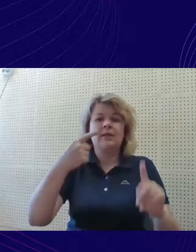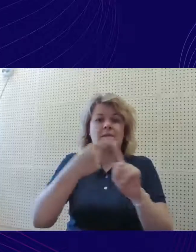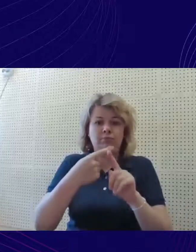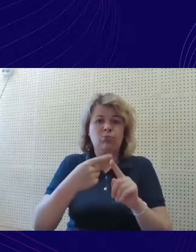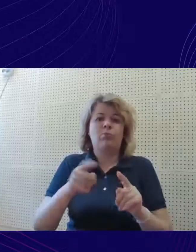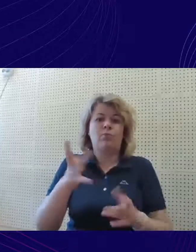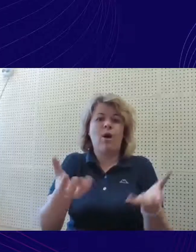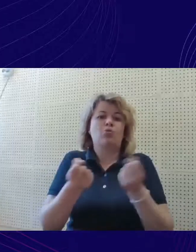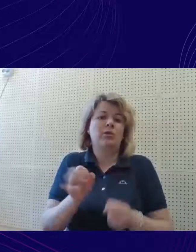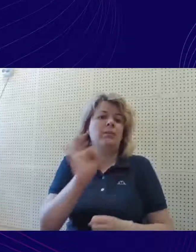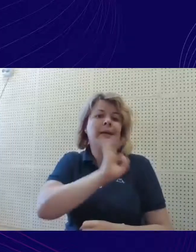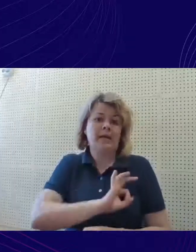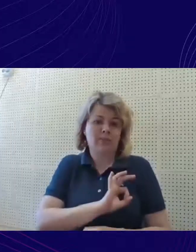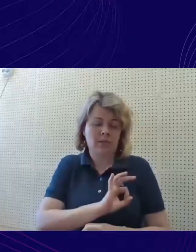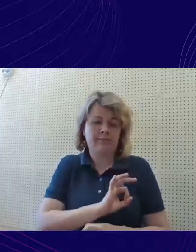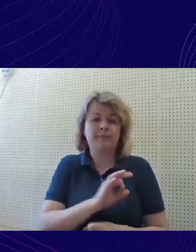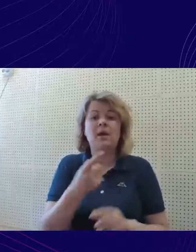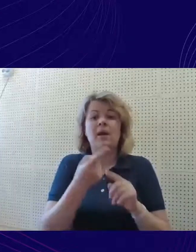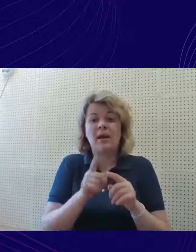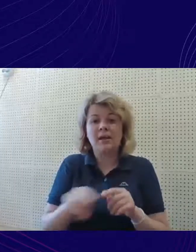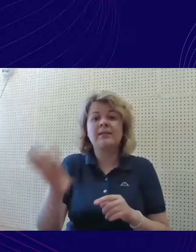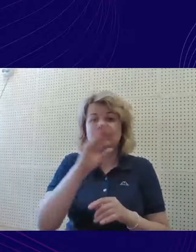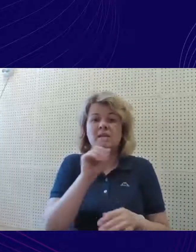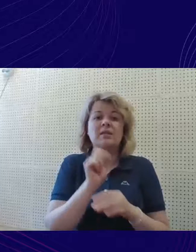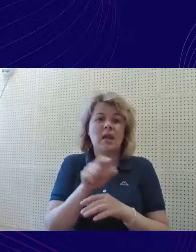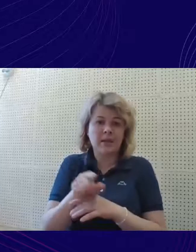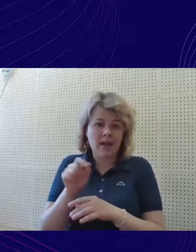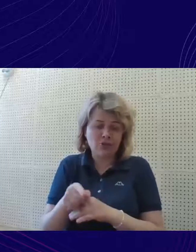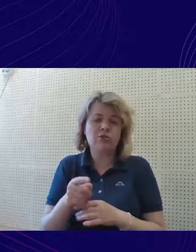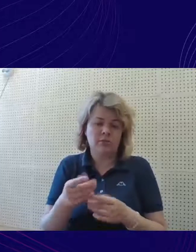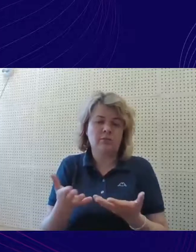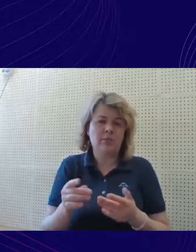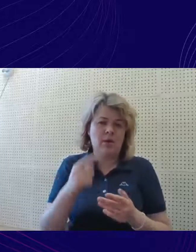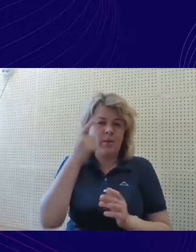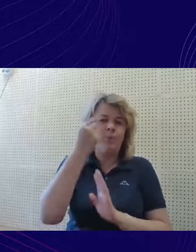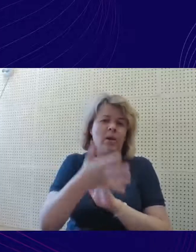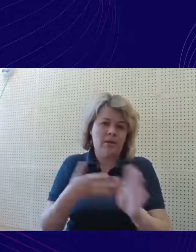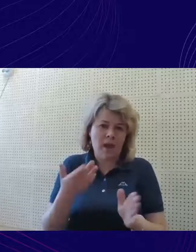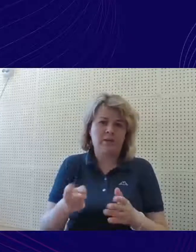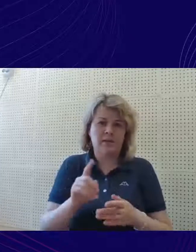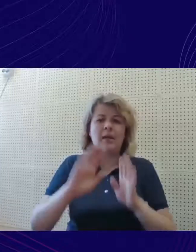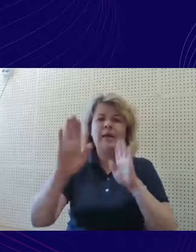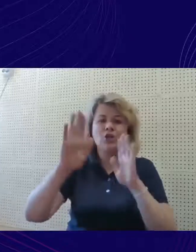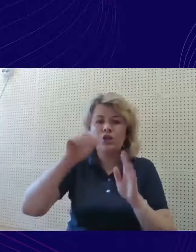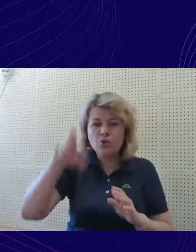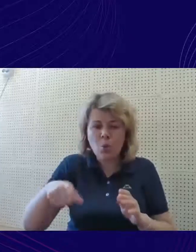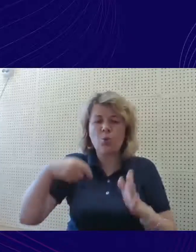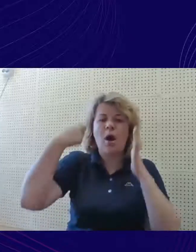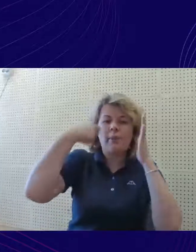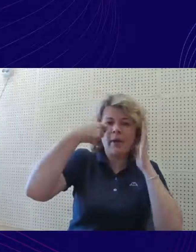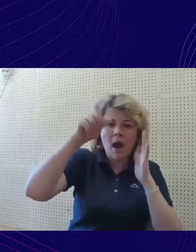Это все задачи, которые вполне понятны и режиссеру, и оператору, и композитору, и художнику, но тем не